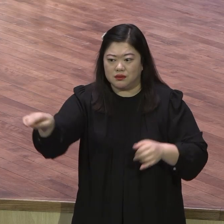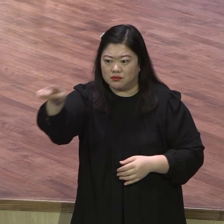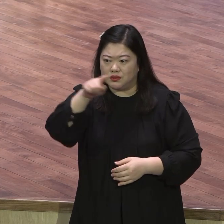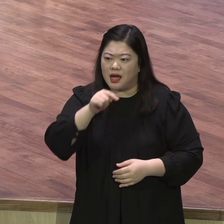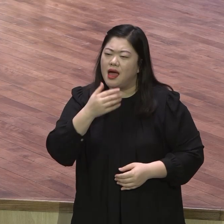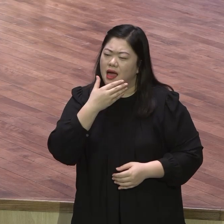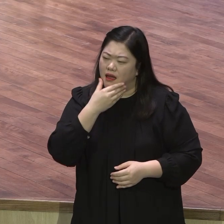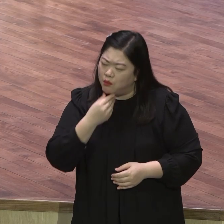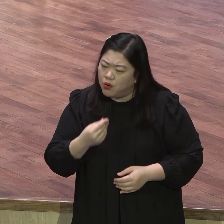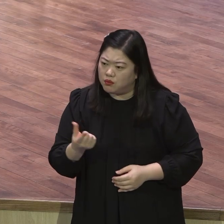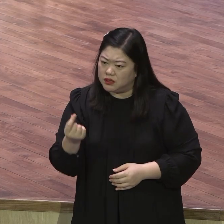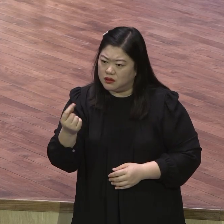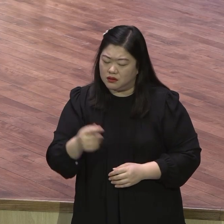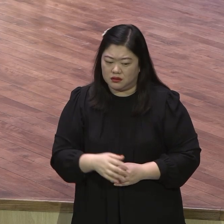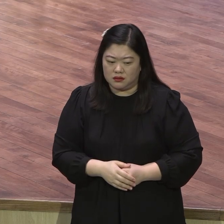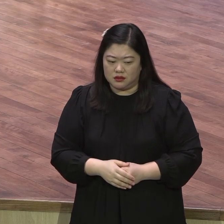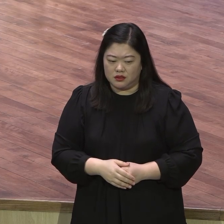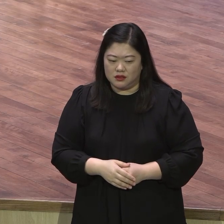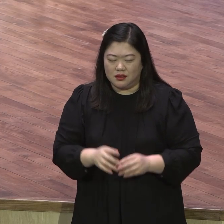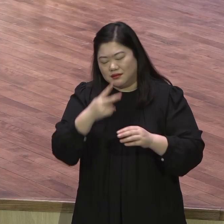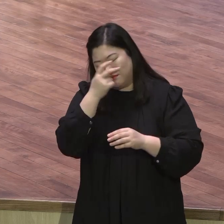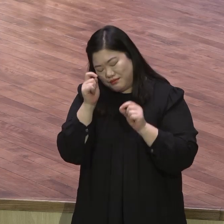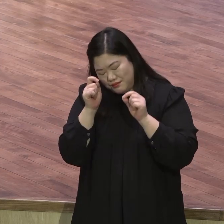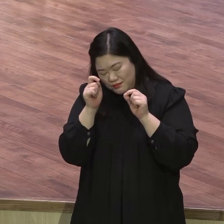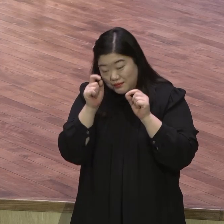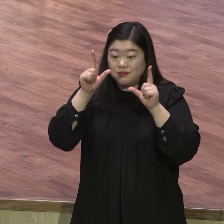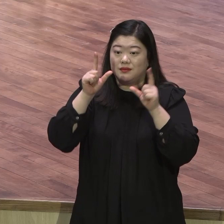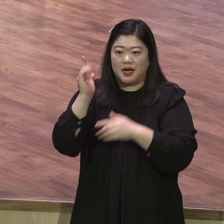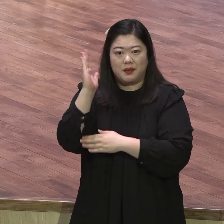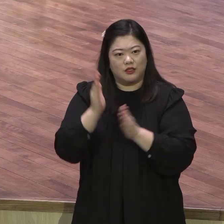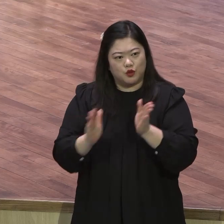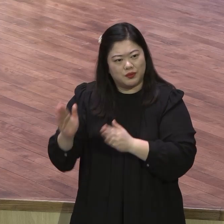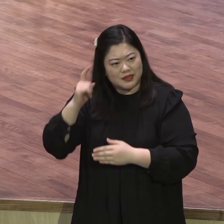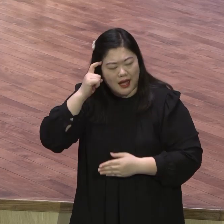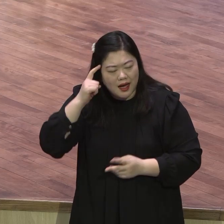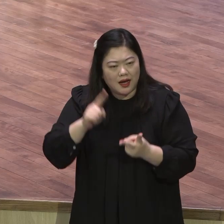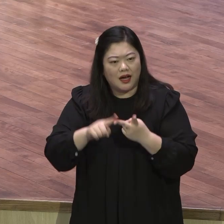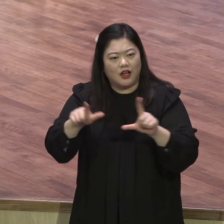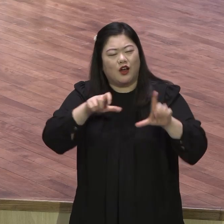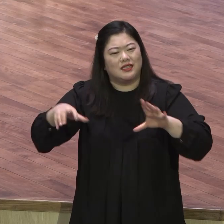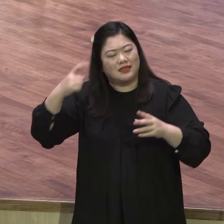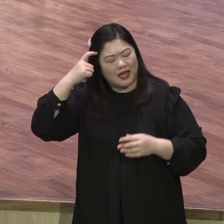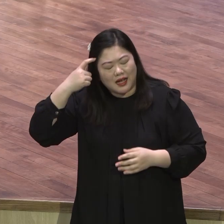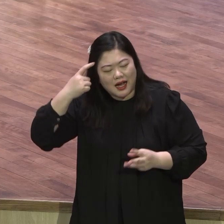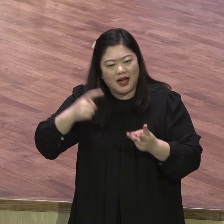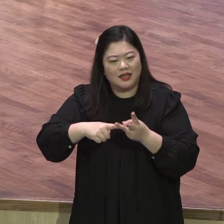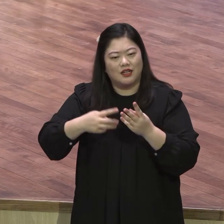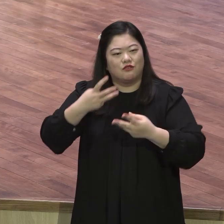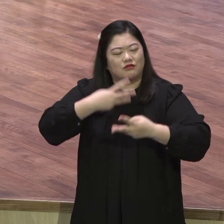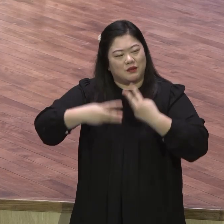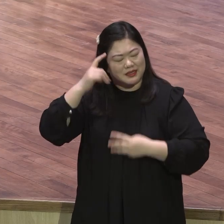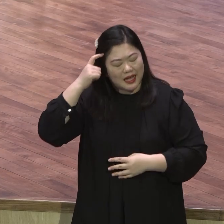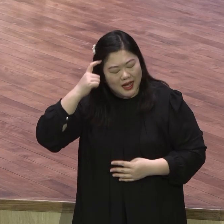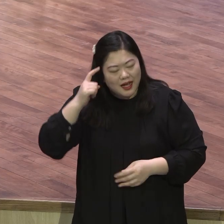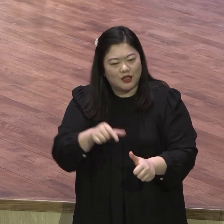눈만 뜨면 영혼 생각하고 눈만 뜨면 메시지 생각하고 눈만 뜨면 그 현장 생각하니 얼마나 축복이냐고요.